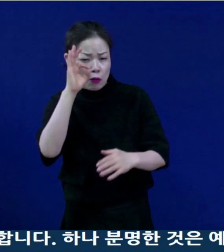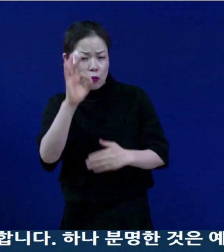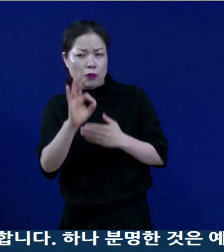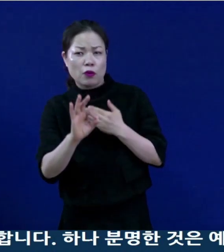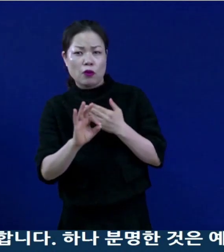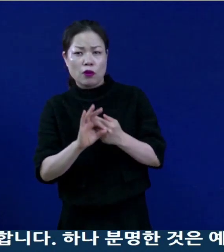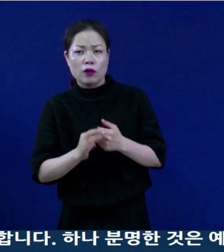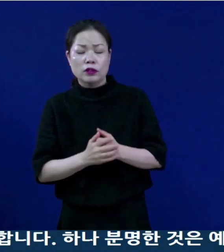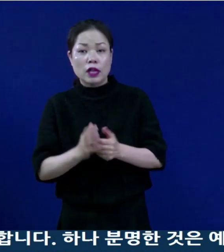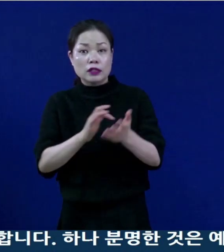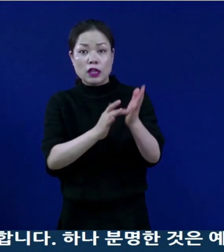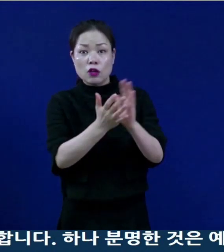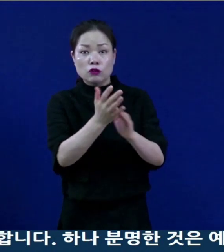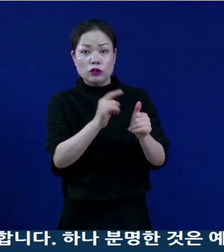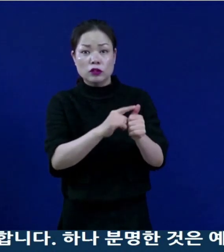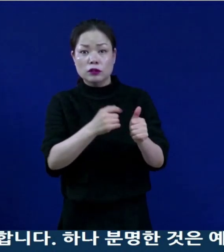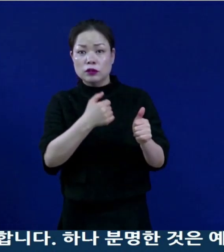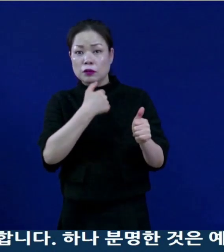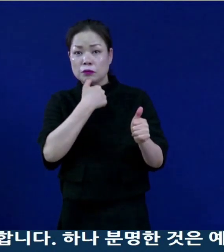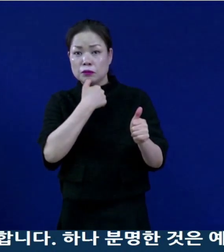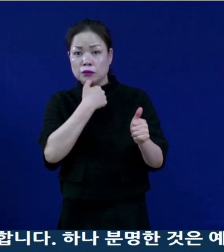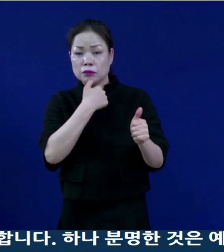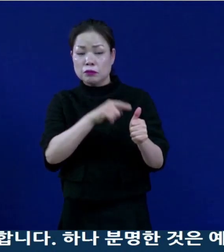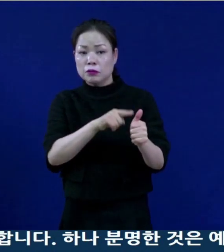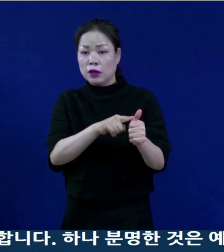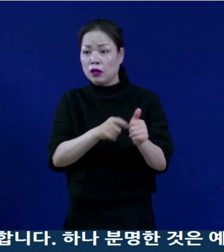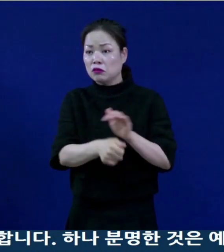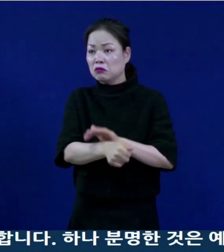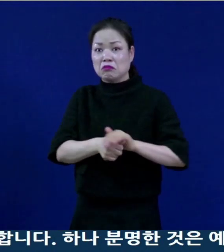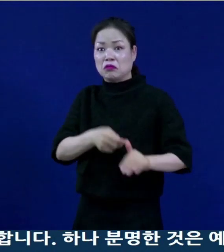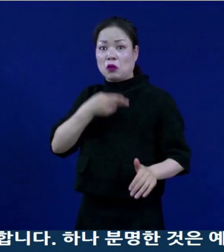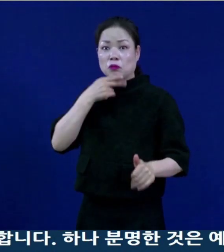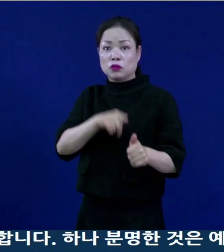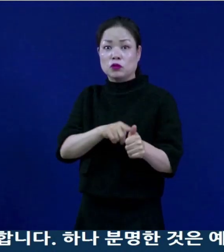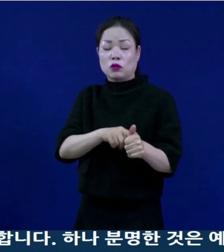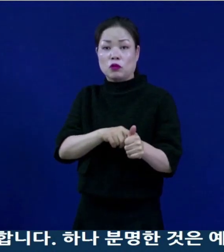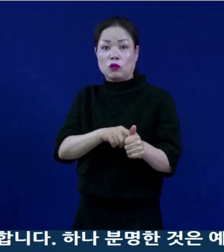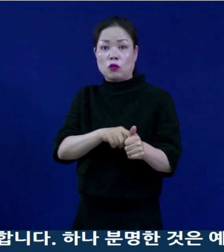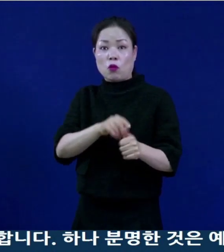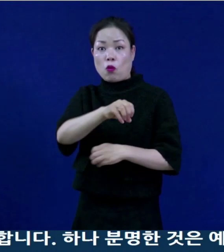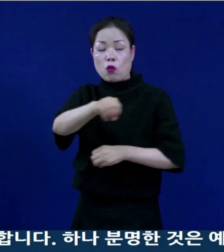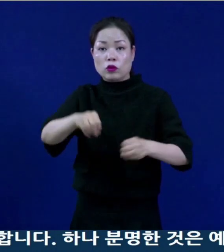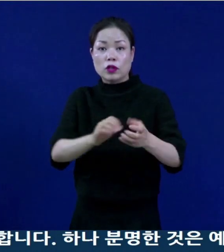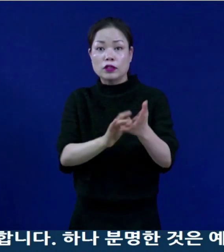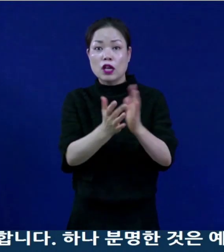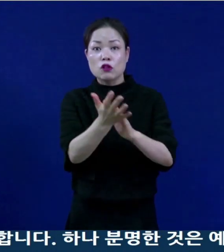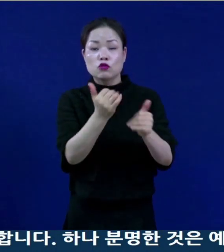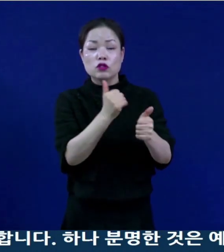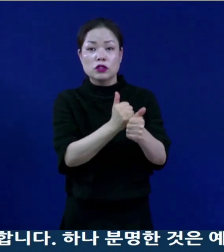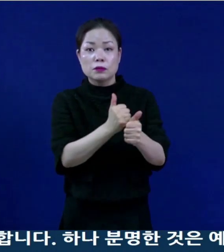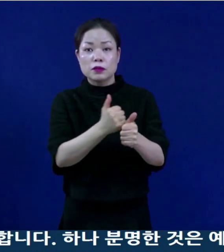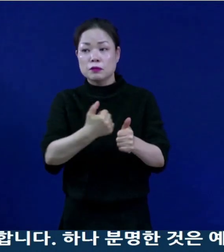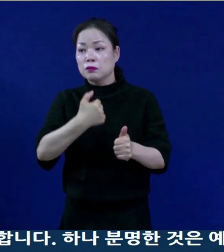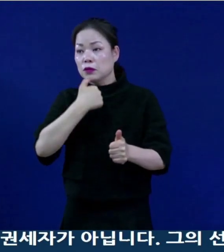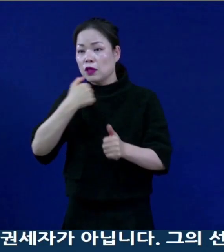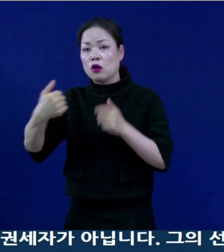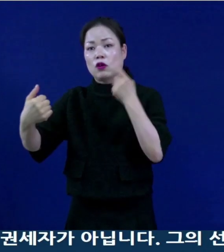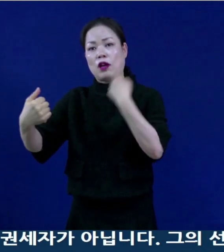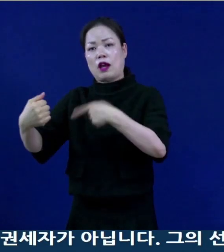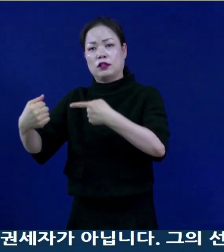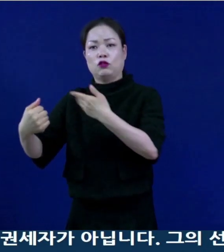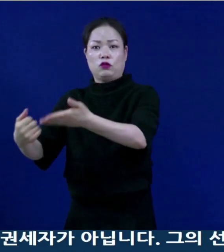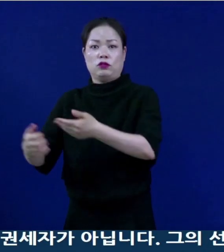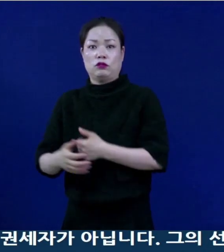보면요, 예수님이 빌라도에게 조금도 꿀리지 않습니다. 오히려 예수님이 빌라도를 교육하고